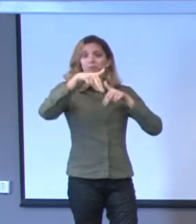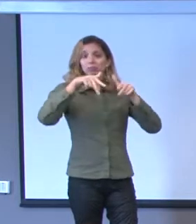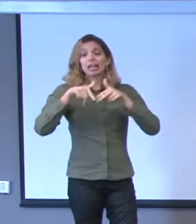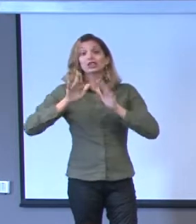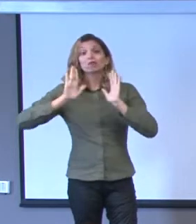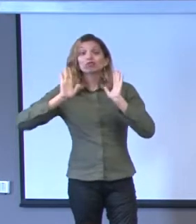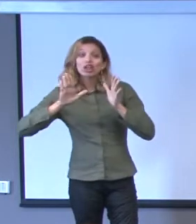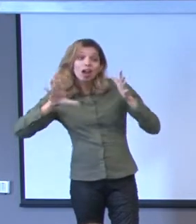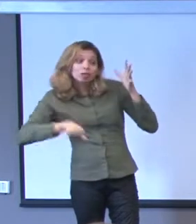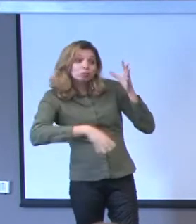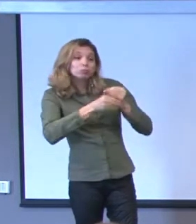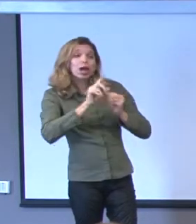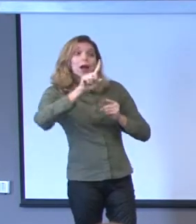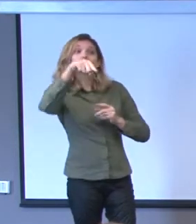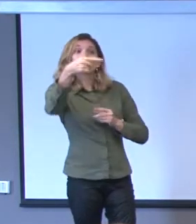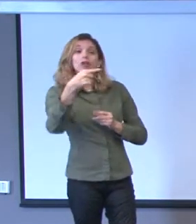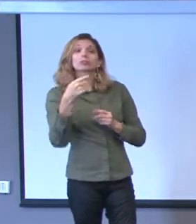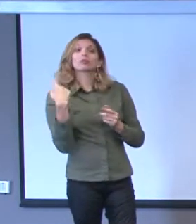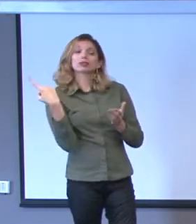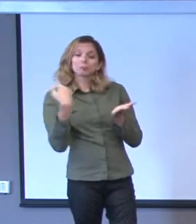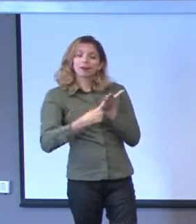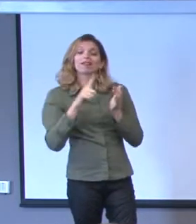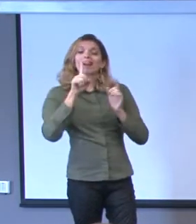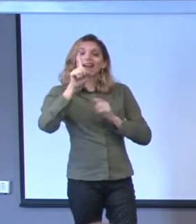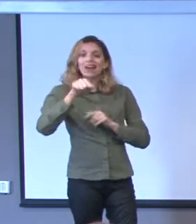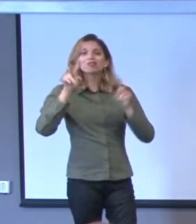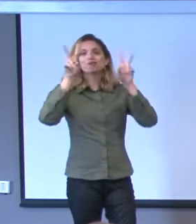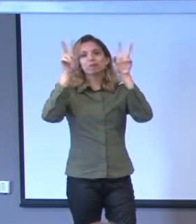dando spoiler, a próxima jornada do conhecimento, a ideia é que a